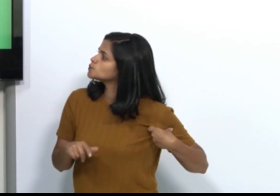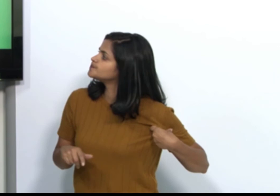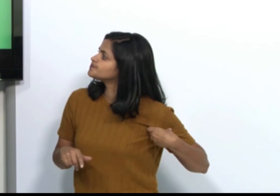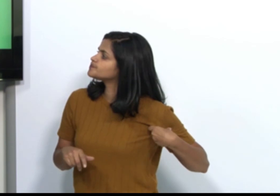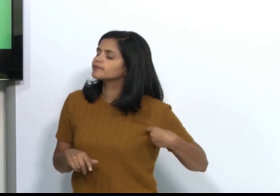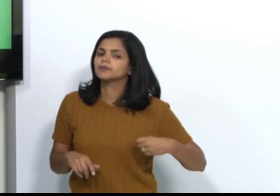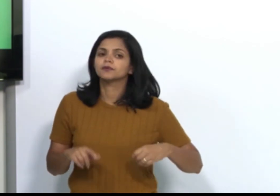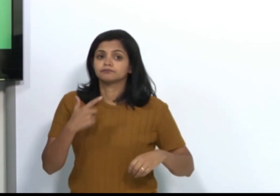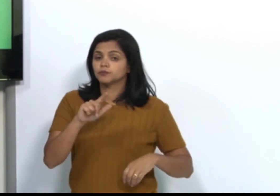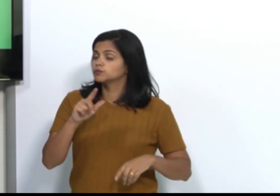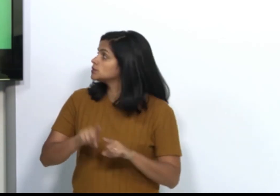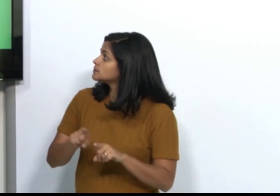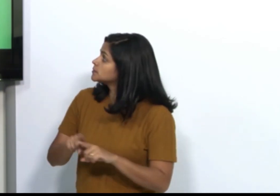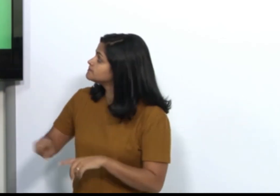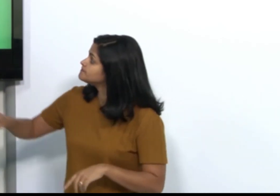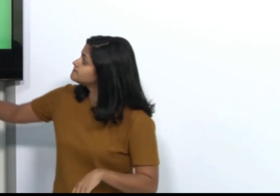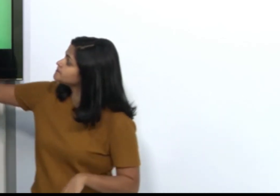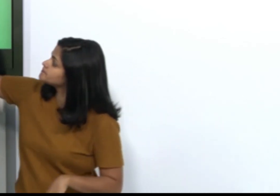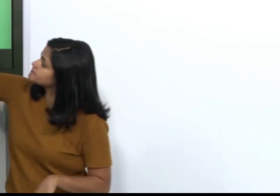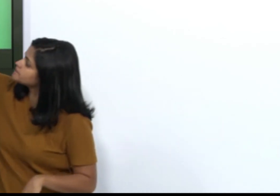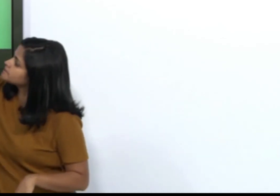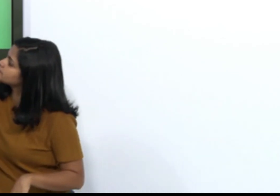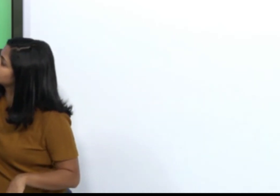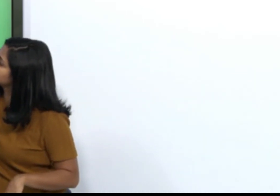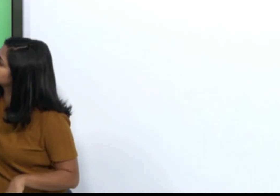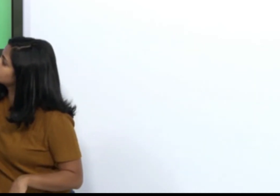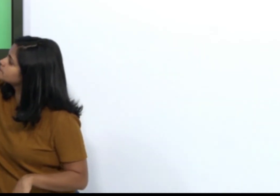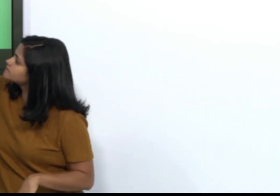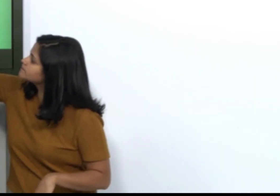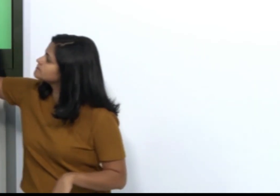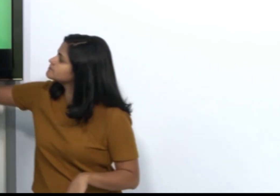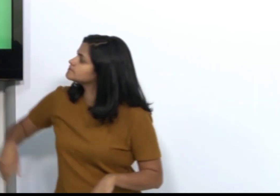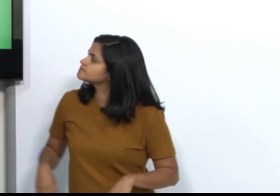este classificador. Aqui também temos